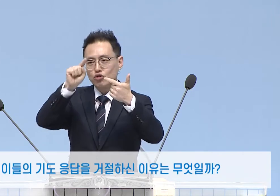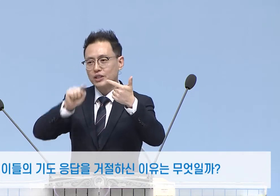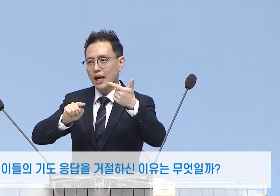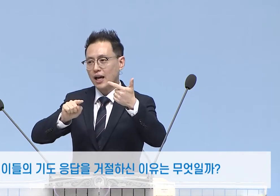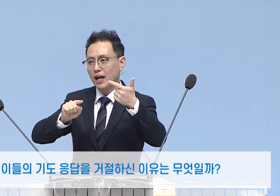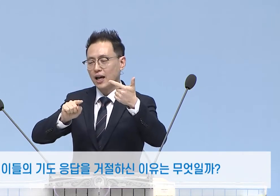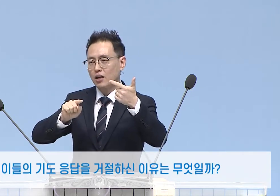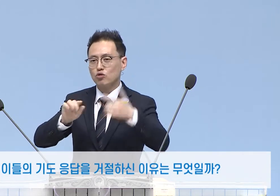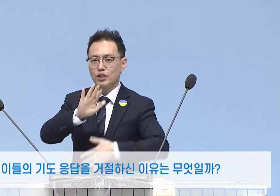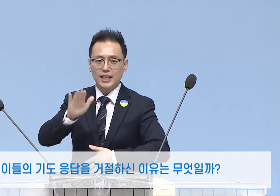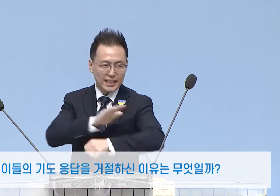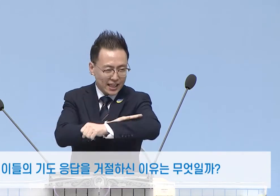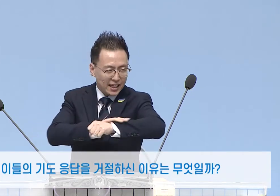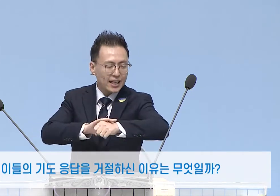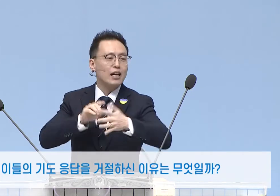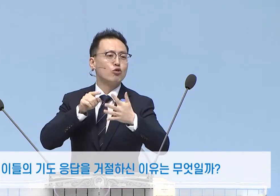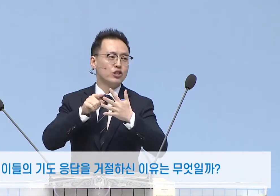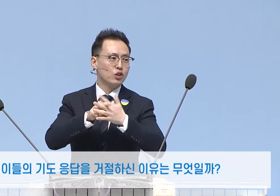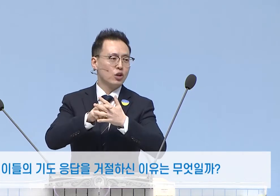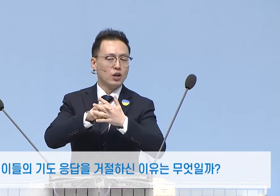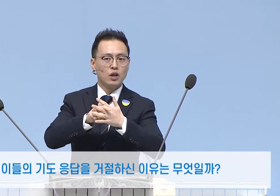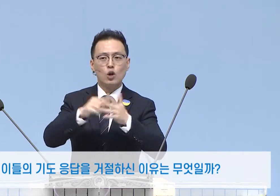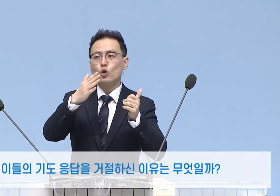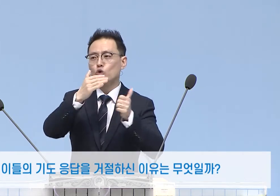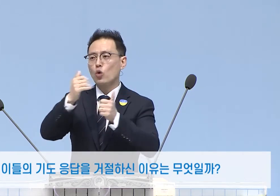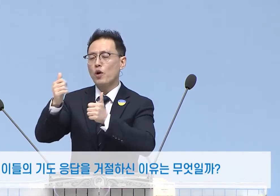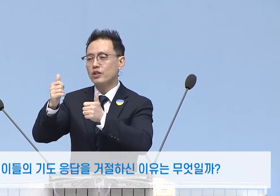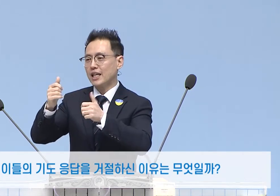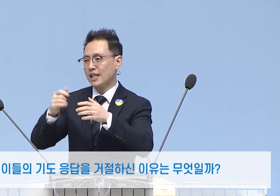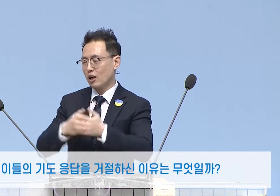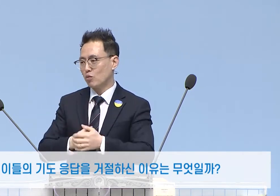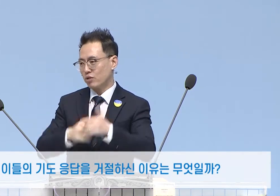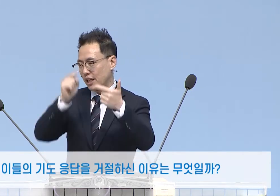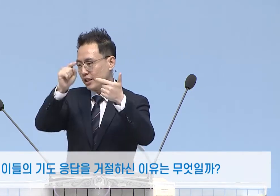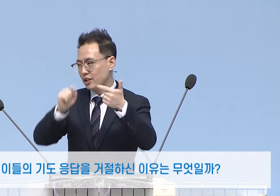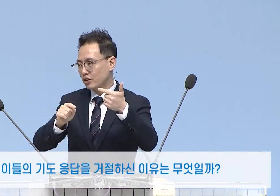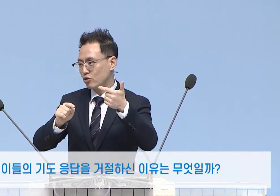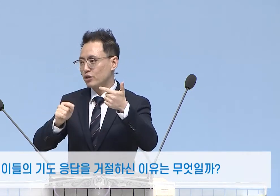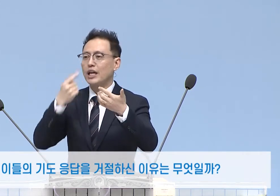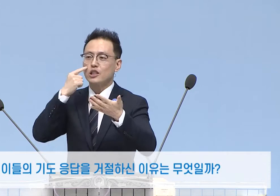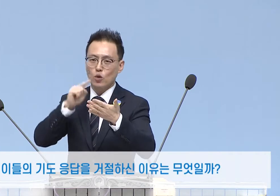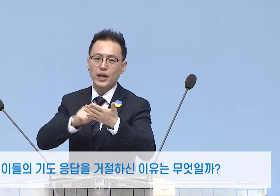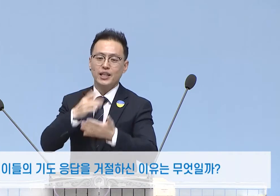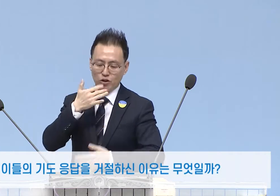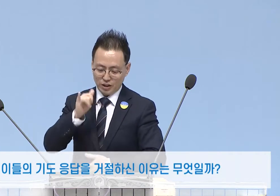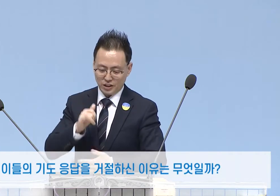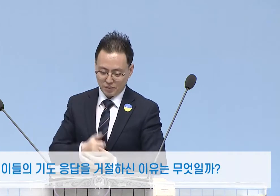6장, 우리가 잘 알고 있죠. 소명장이라고 불리는 6장에서 확인할 수 있습니다.